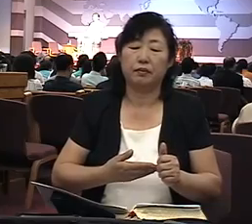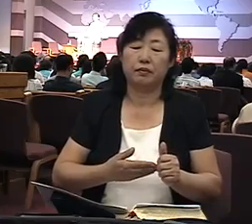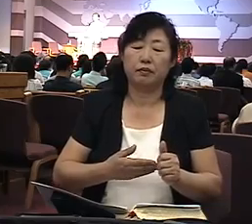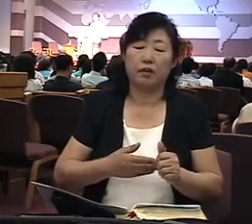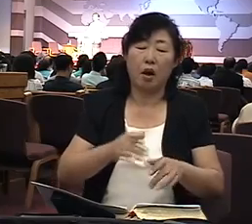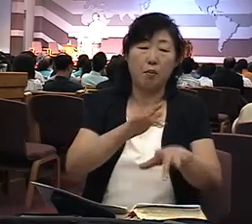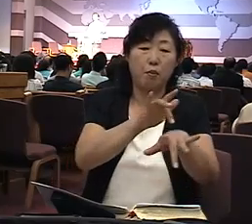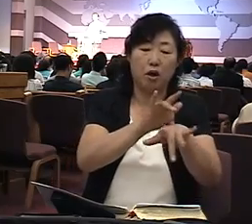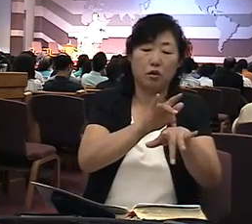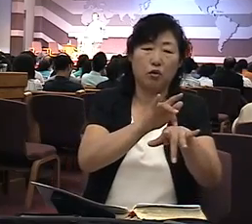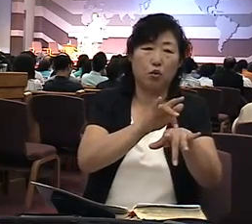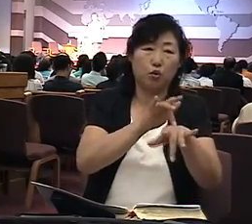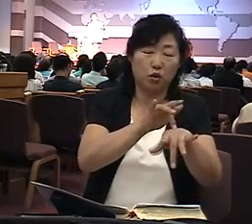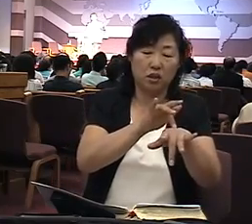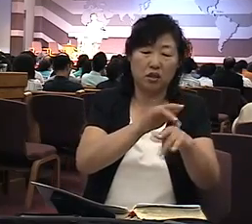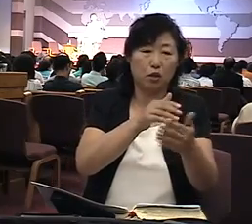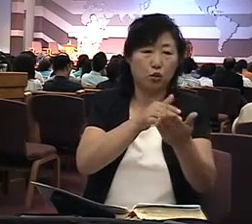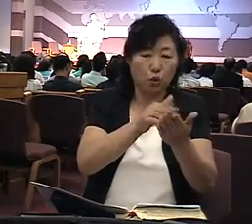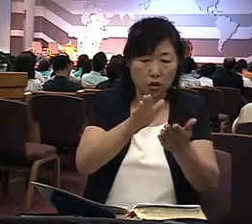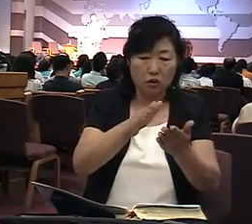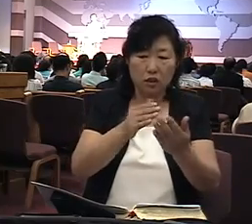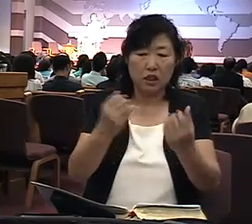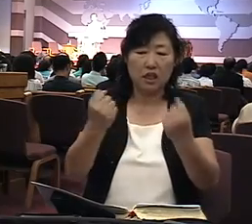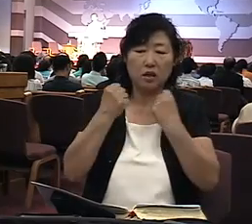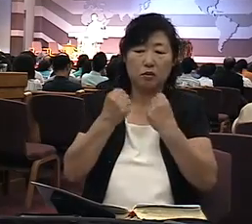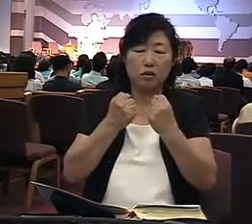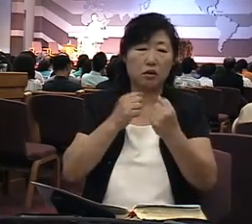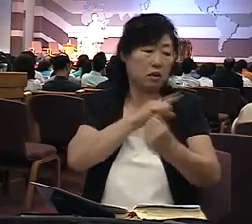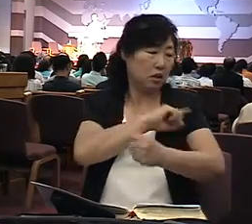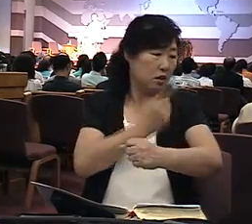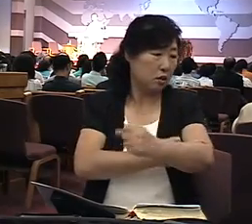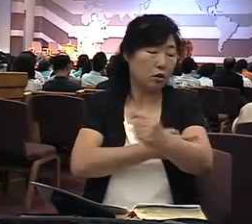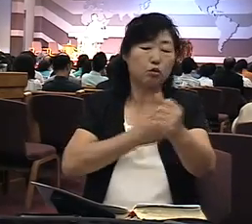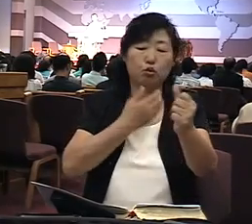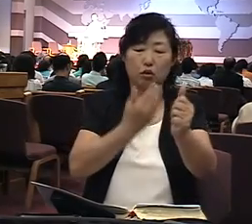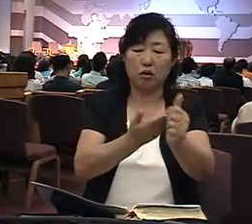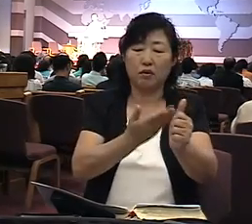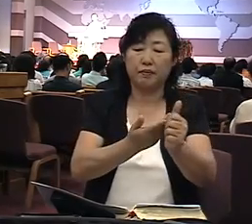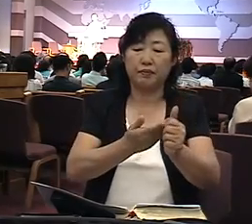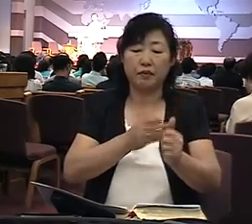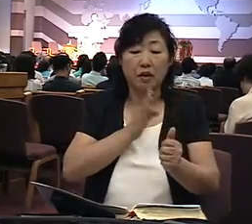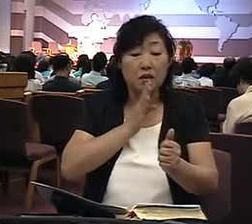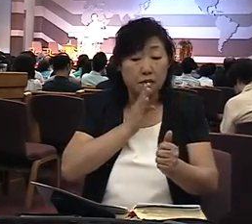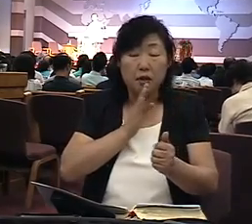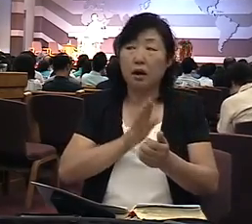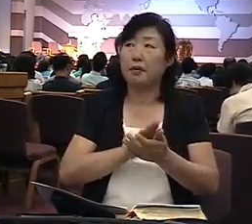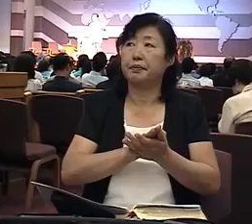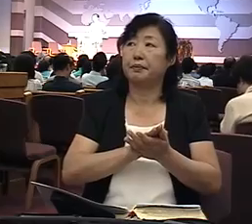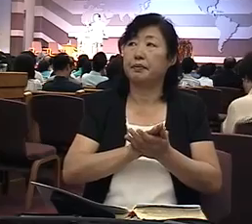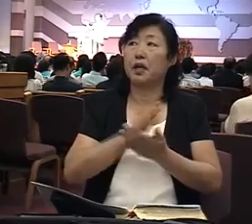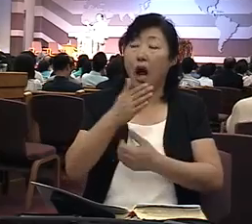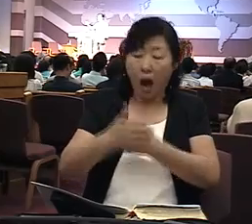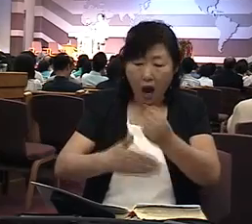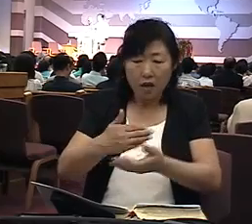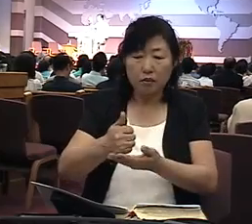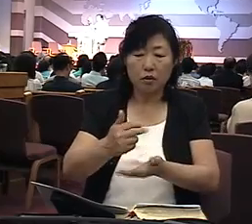마귀를 귀신들을 쫓아낼 수 있는 힘을 주셨다. 능력을 주셨다. 그렇습니다. 하나님 주님께서 따로